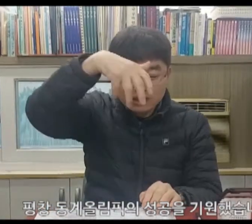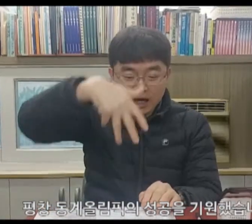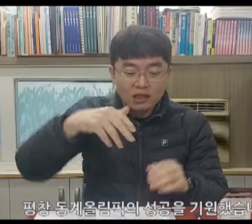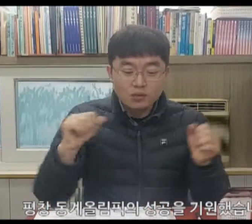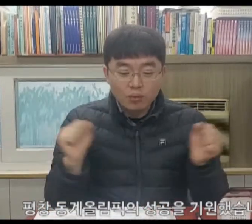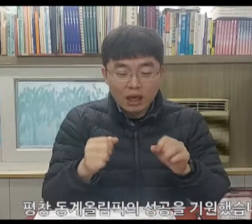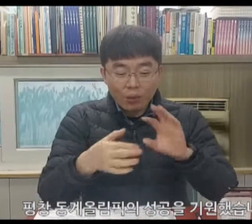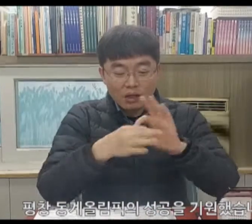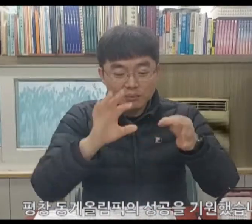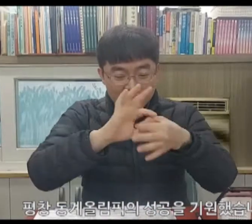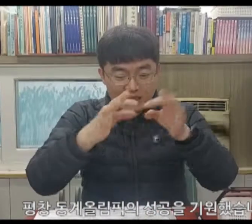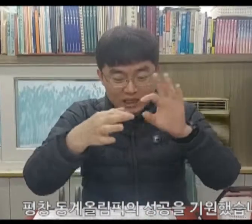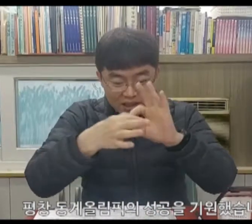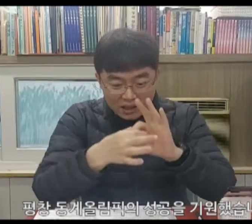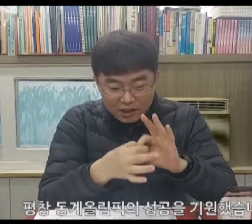평창 동계올림픽이